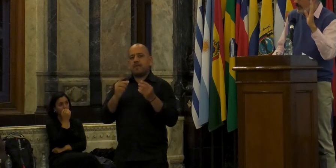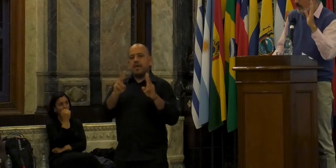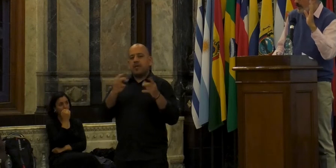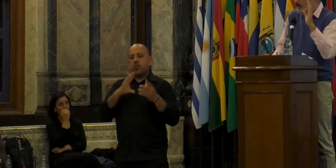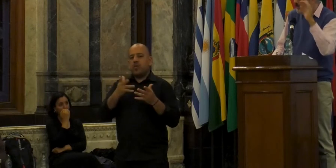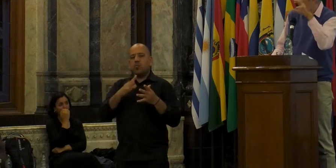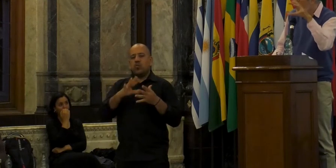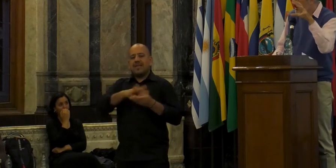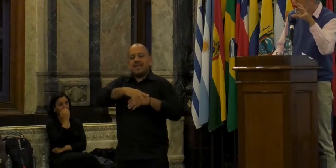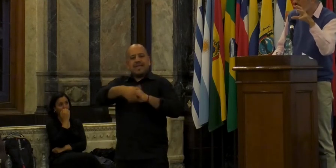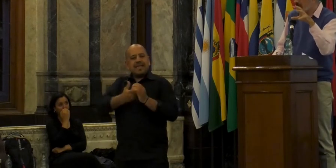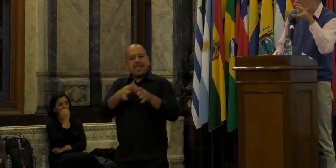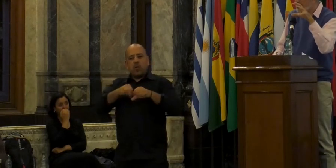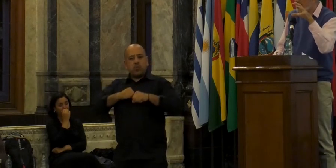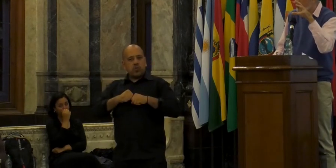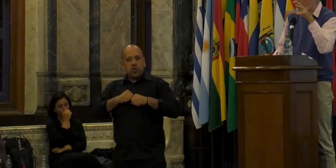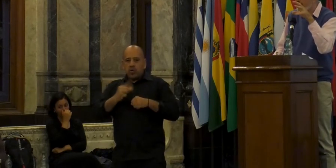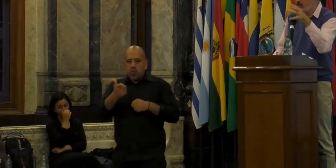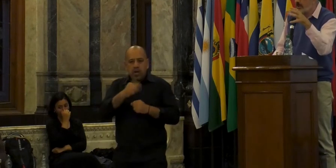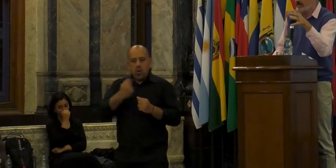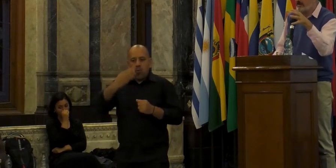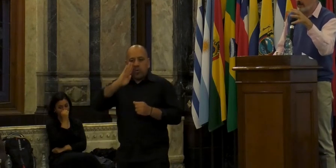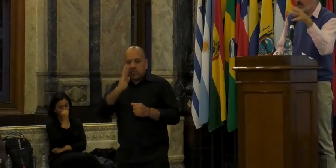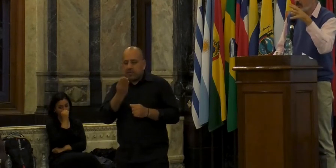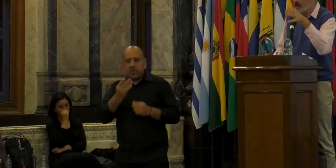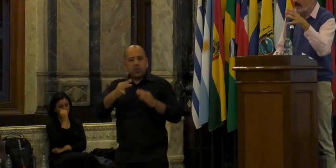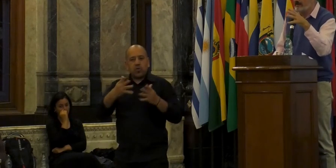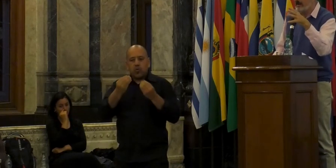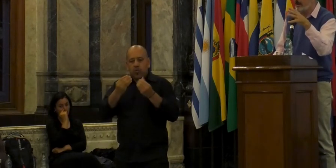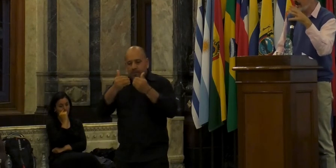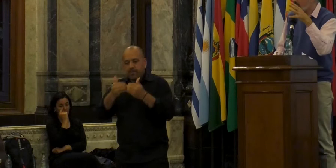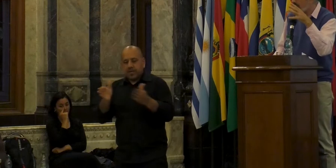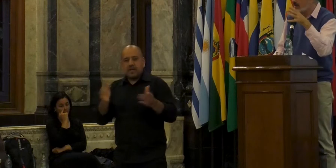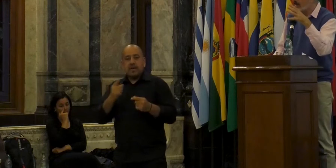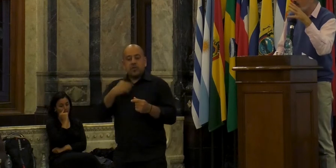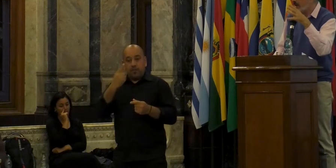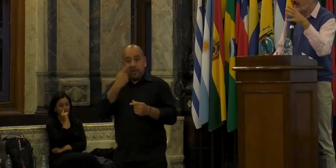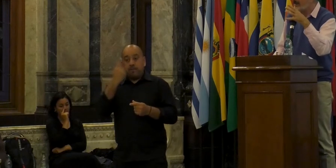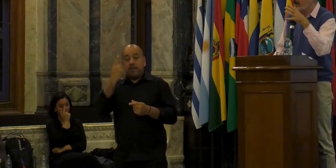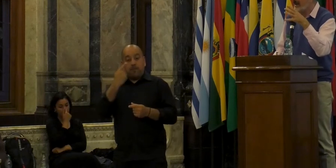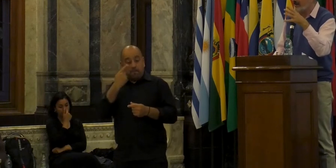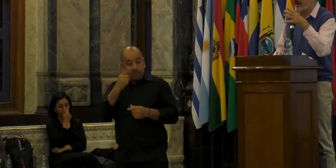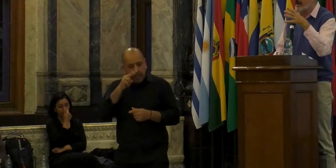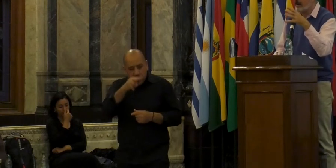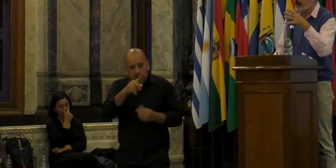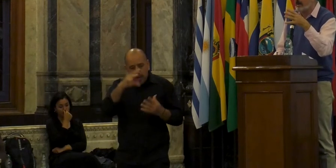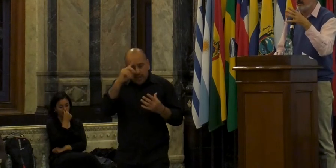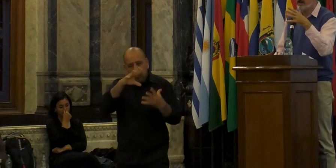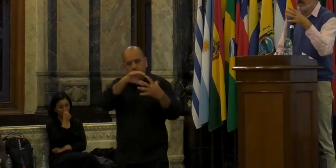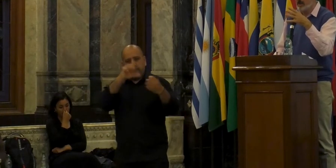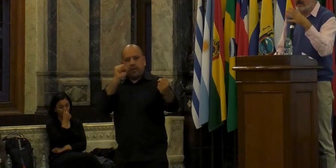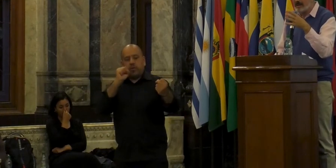neutro, todo conocimiento está motivado por un punto de vista, por un lugar desde el que hablar. Yo creo que el lugar desde el que hablar